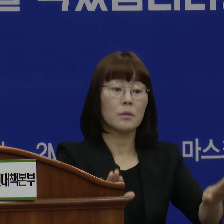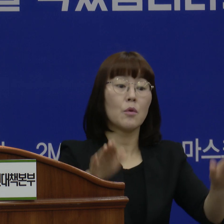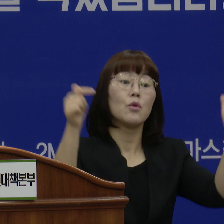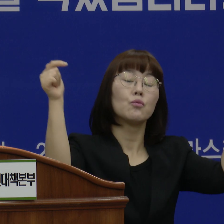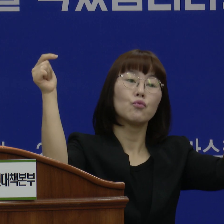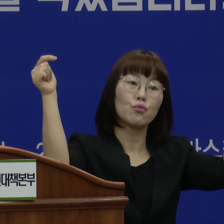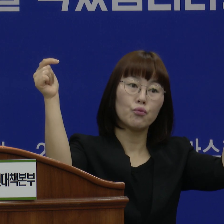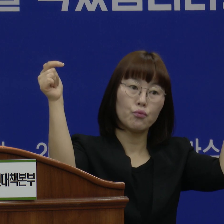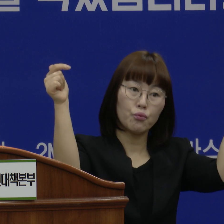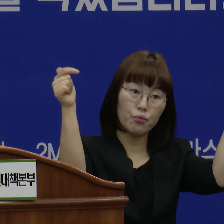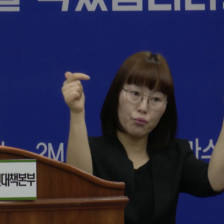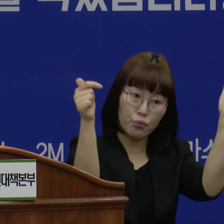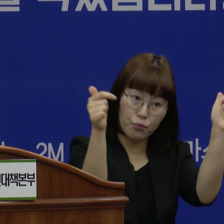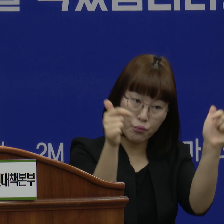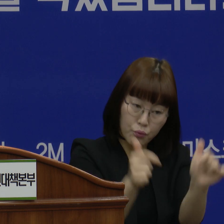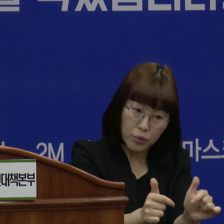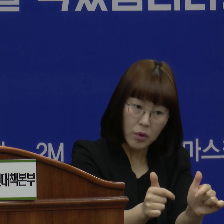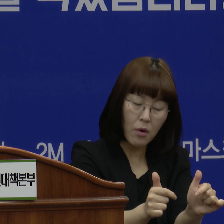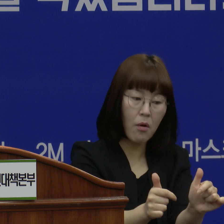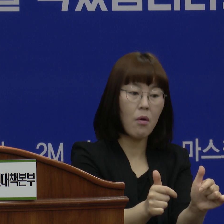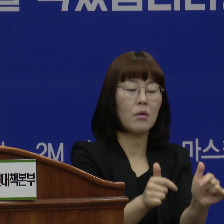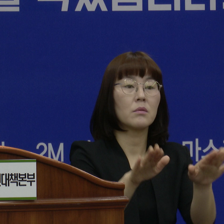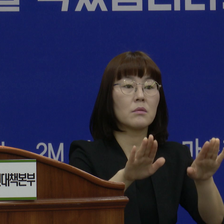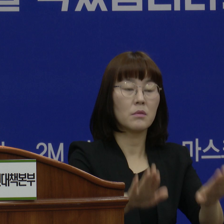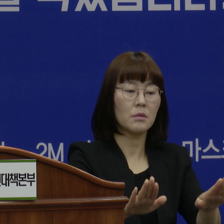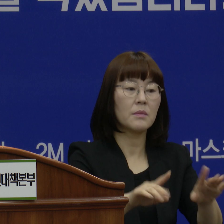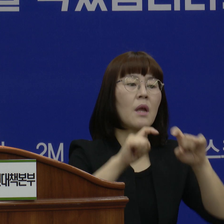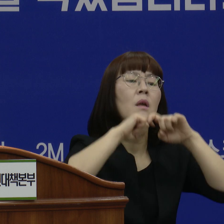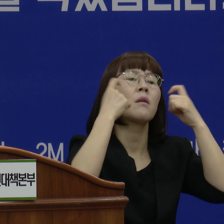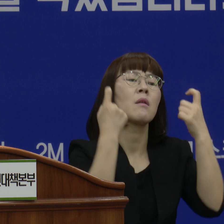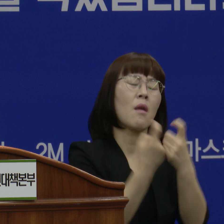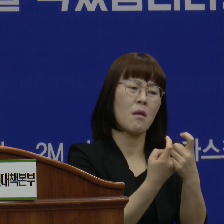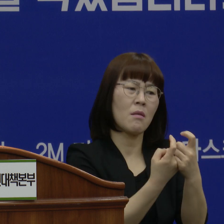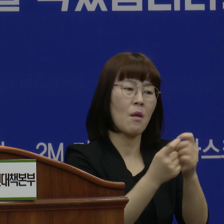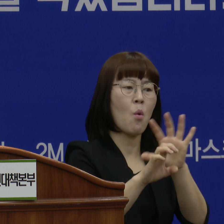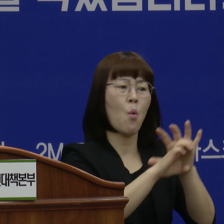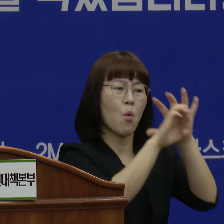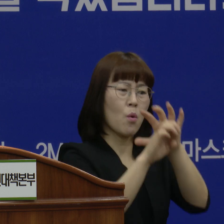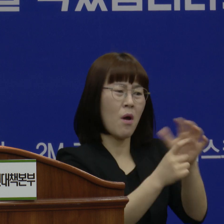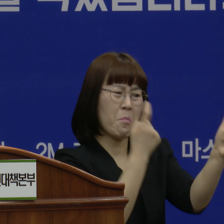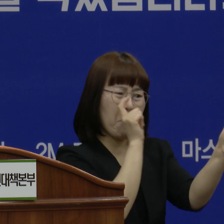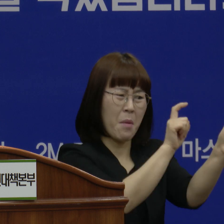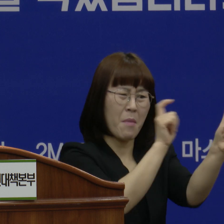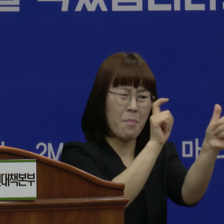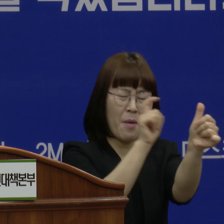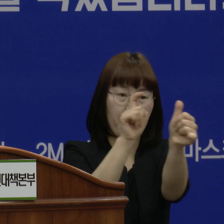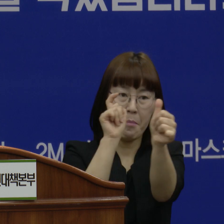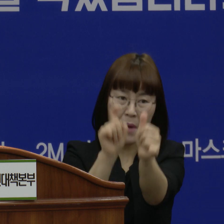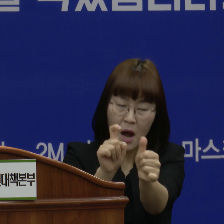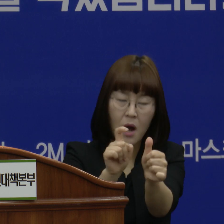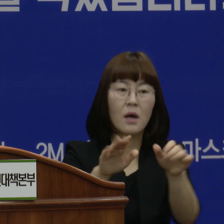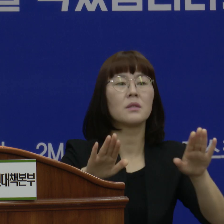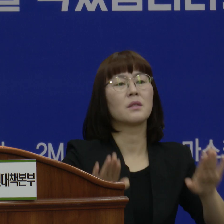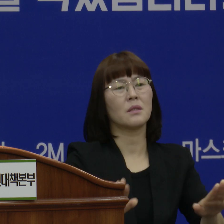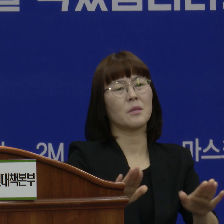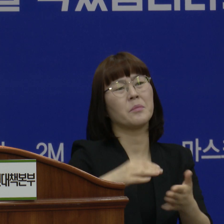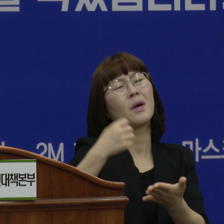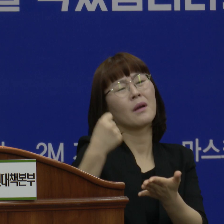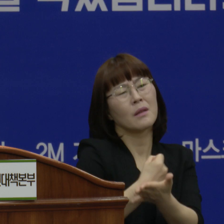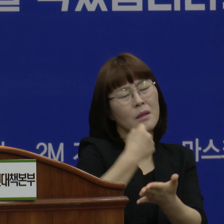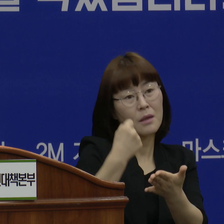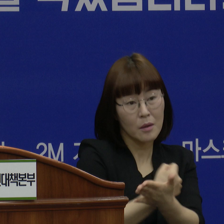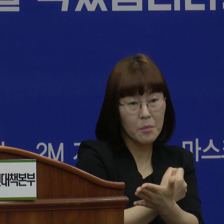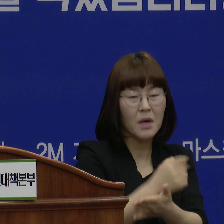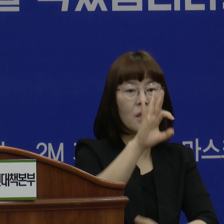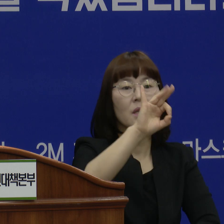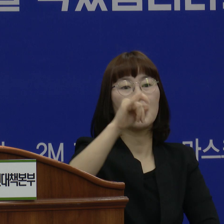진정국면으로 접어들고 산발적인 개별 사례가 발생하였으나 안타깝게도 최근